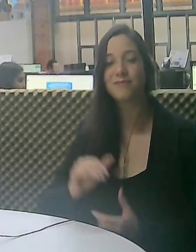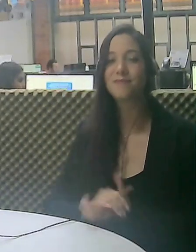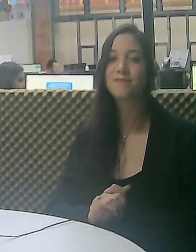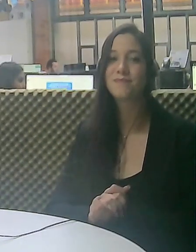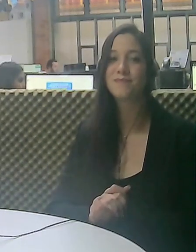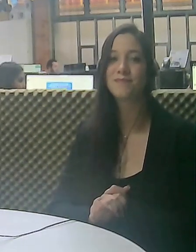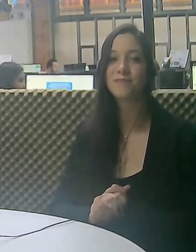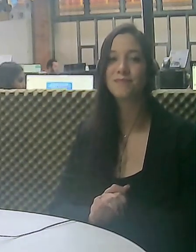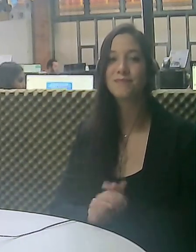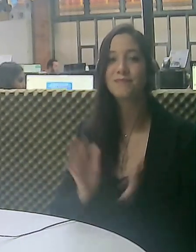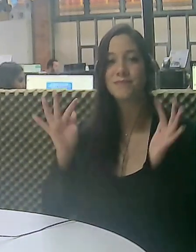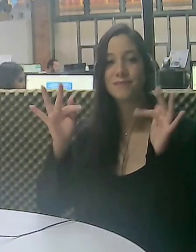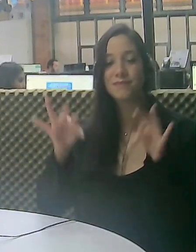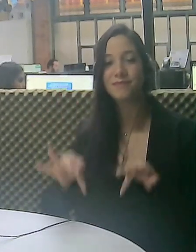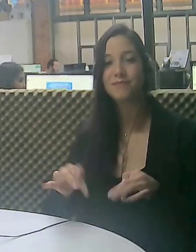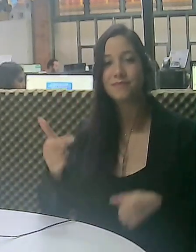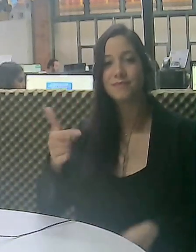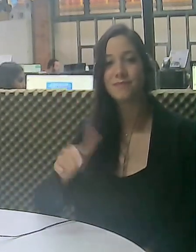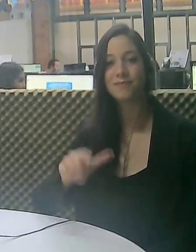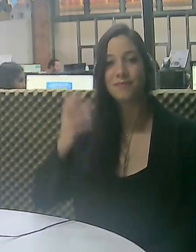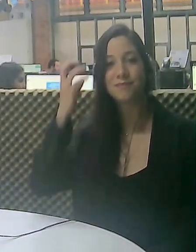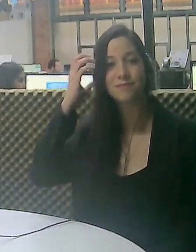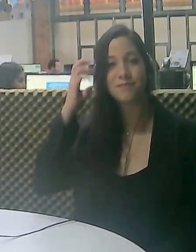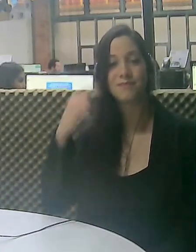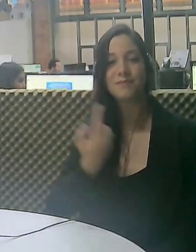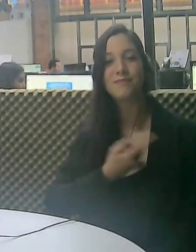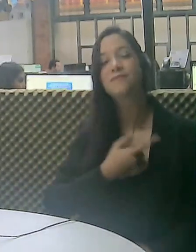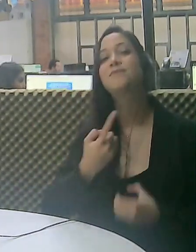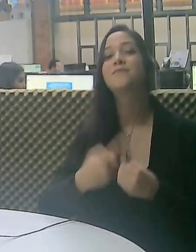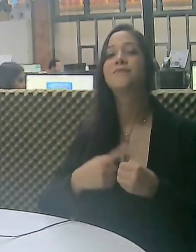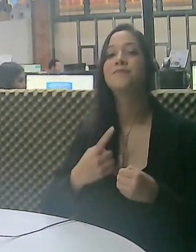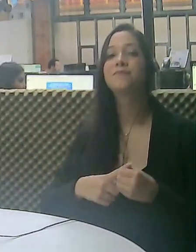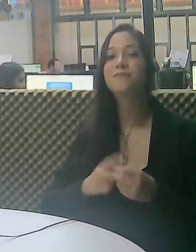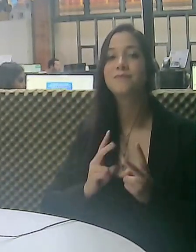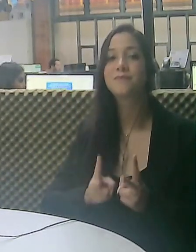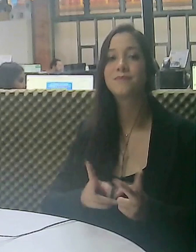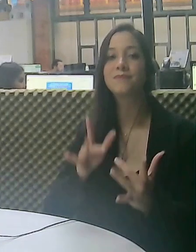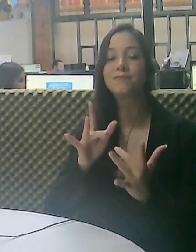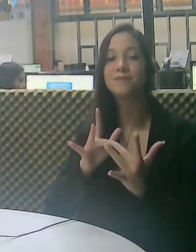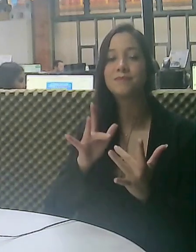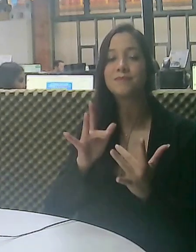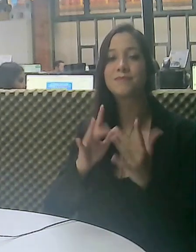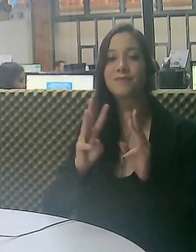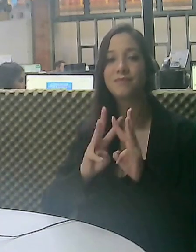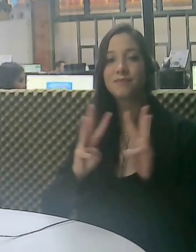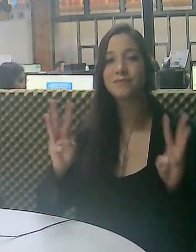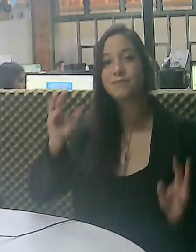próxima. Fica por aqui mais uma edição do programa da Rádio Nossa Cidade.